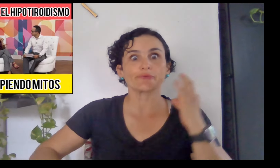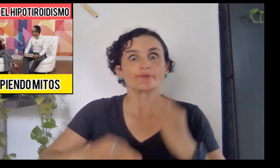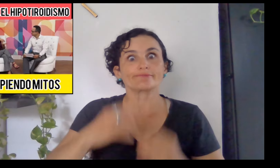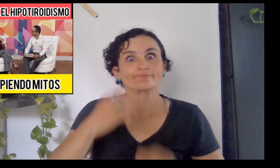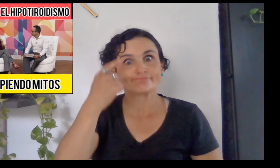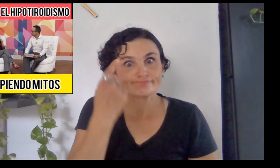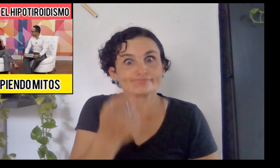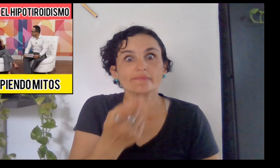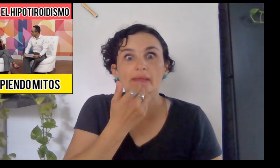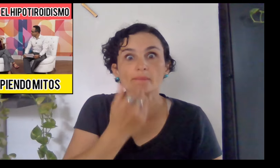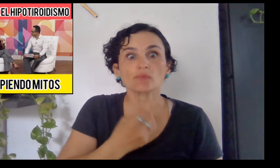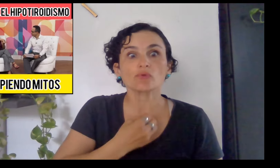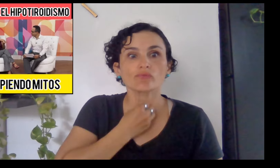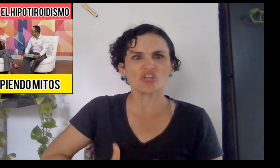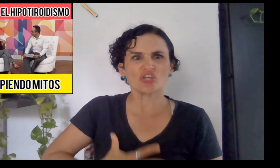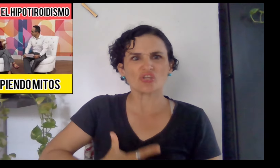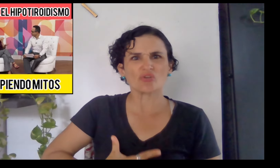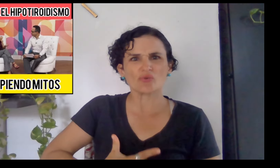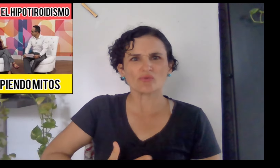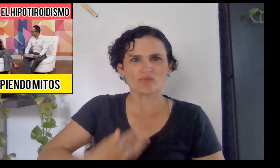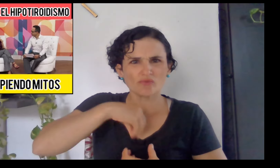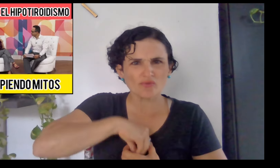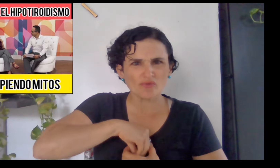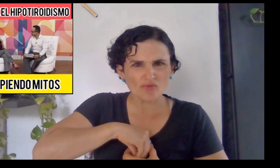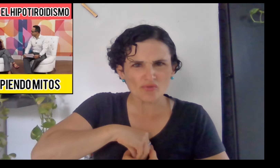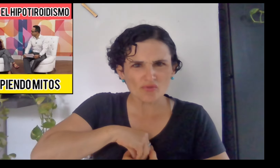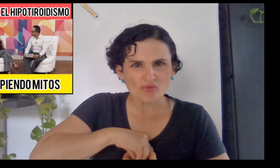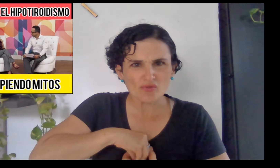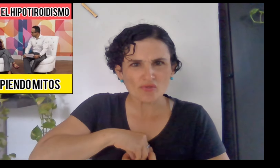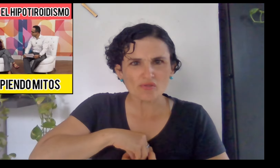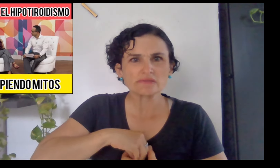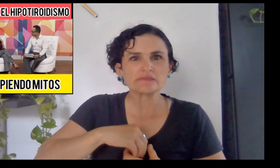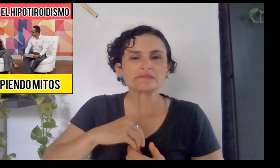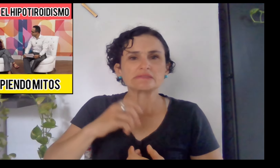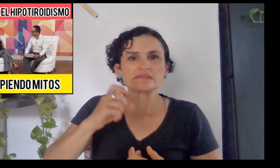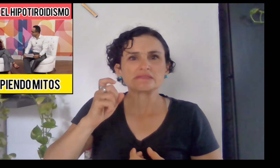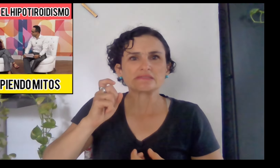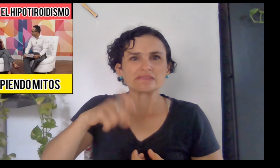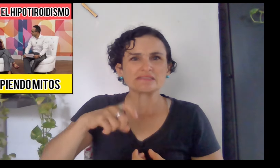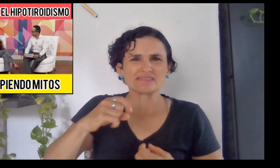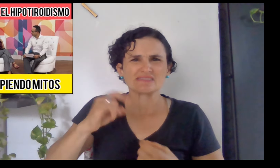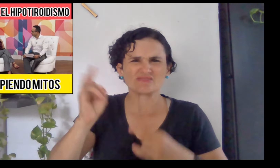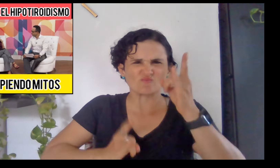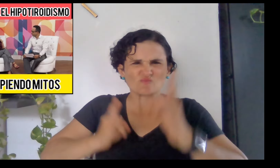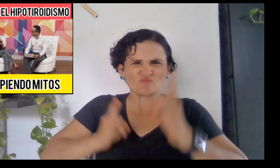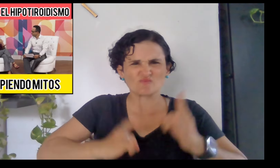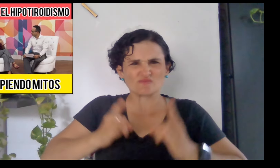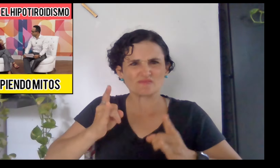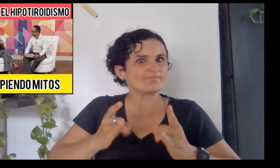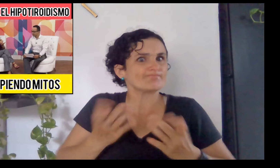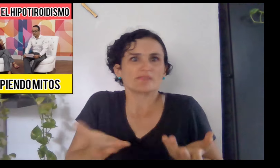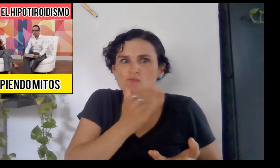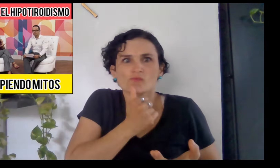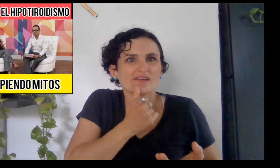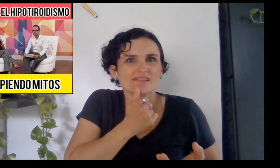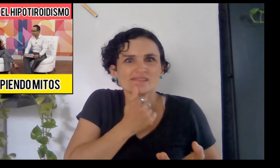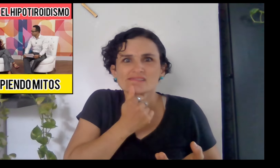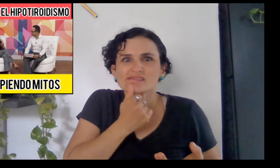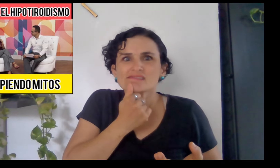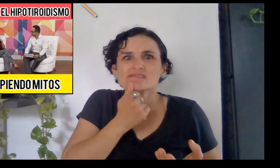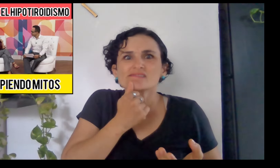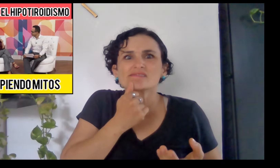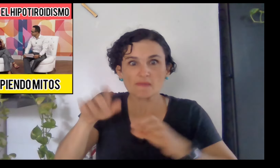que ya le entran a través de esa esponjita, le empiezan a entrar, son toxinas. Y allí también empiezan los anticuerpos antitiroideos, que son